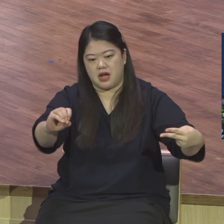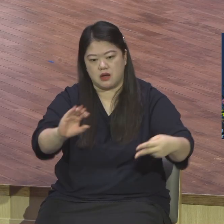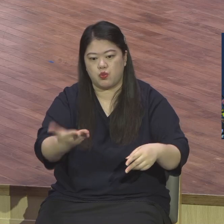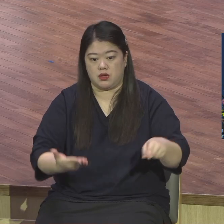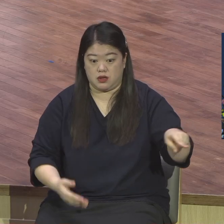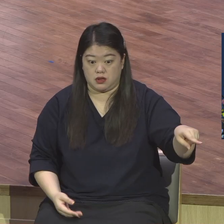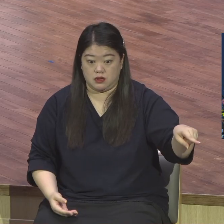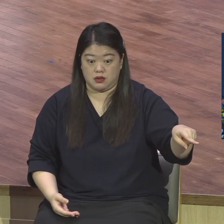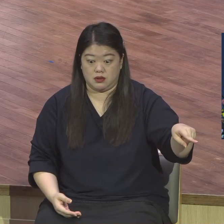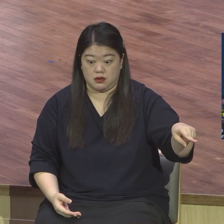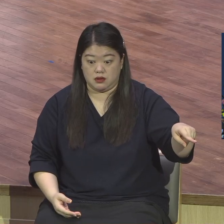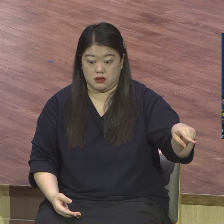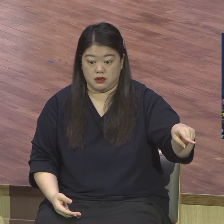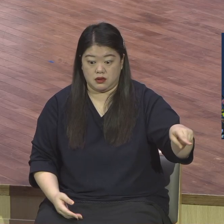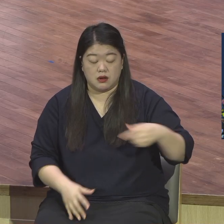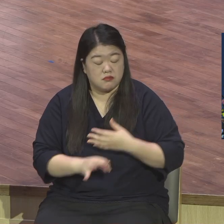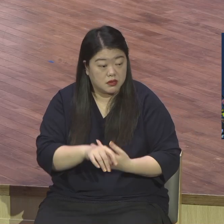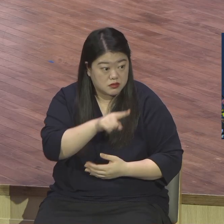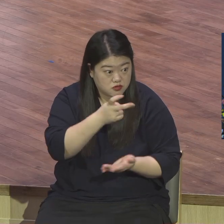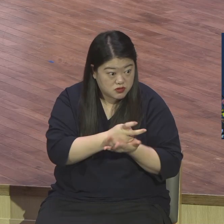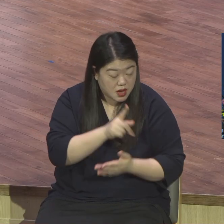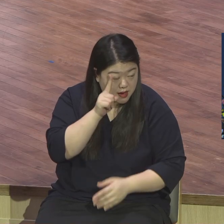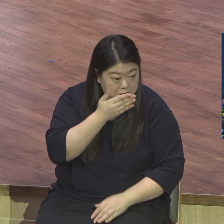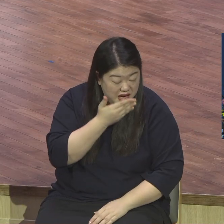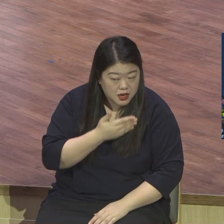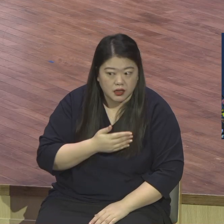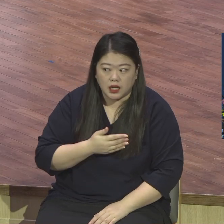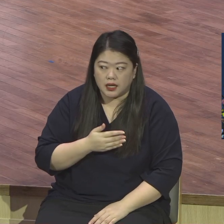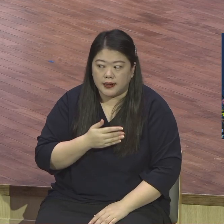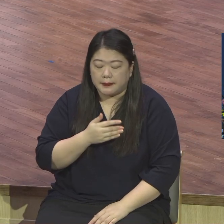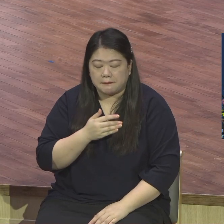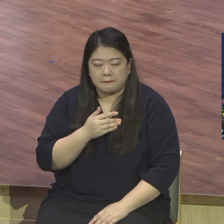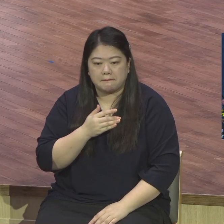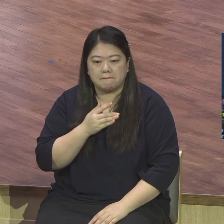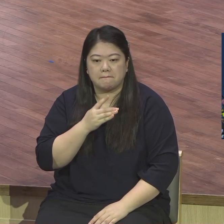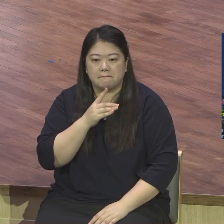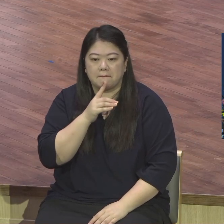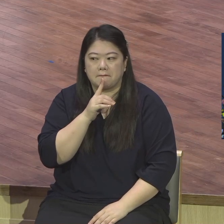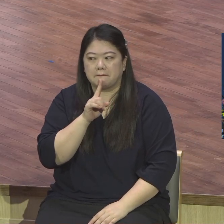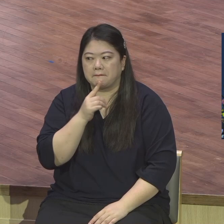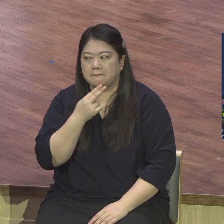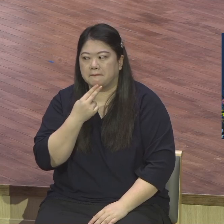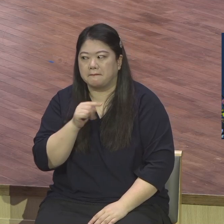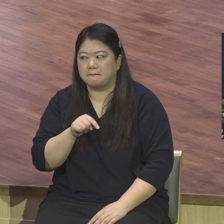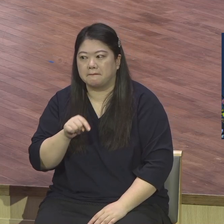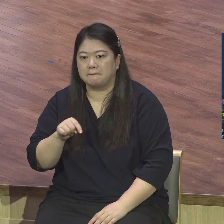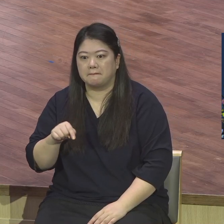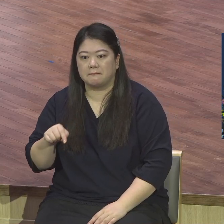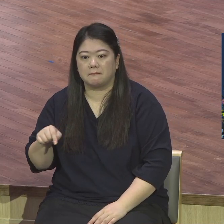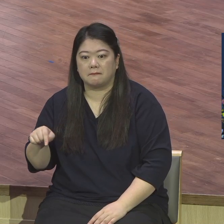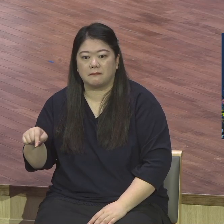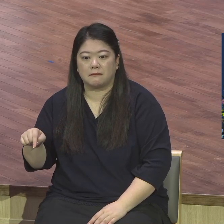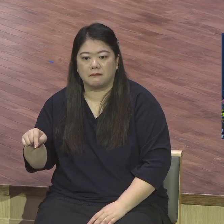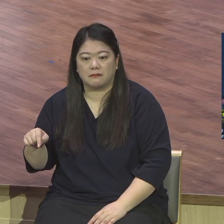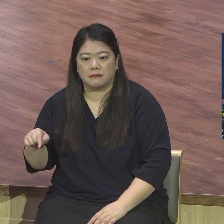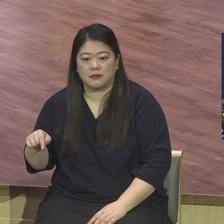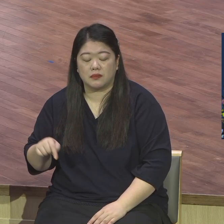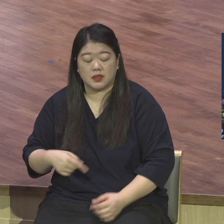이런 율법주의자들 앞에서 분명히 선포합니다. 오직 의인은 믿음으로 말미암아